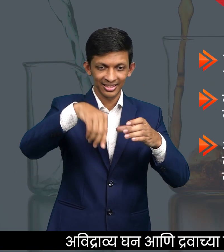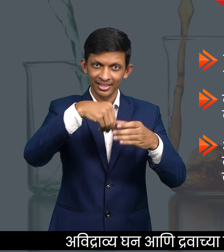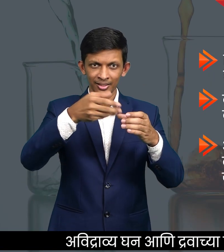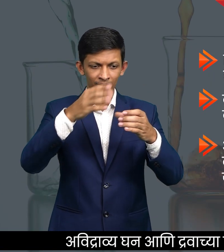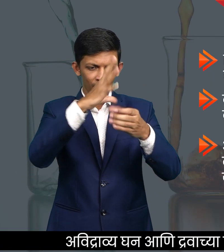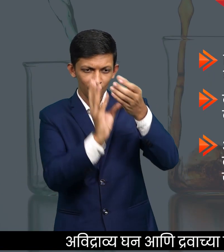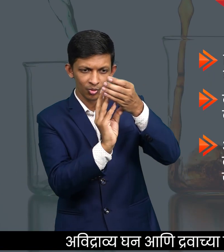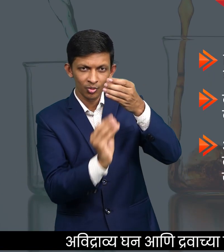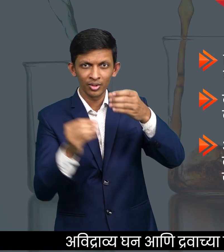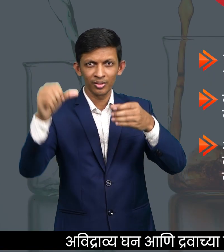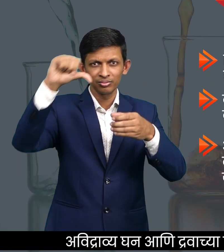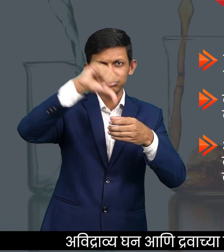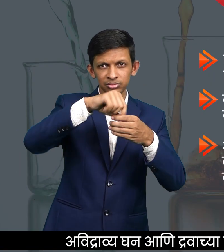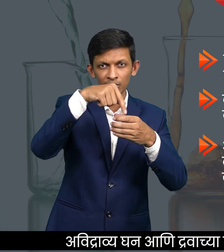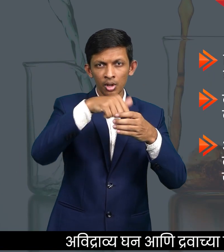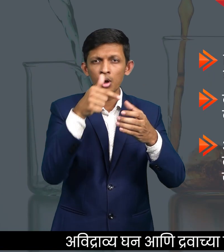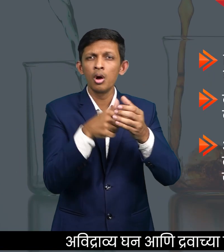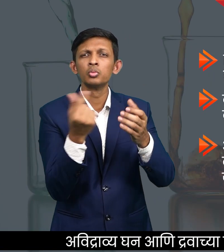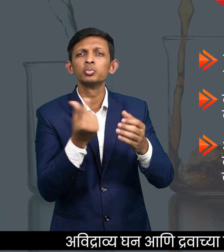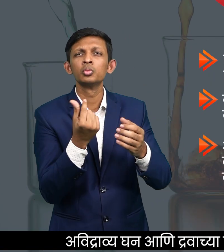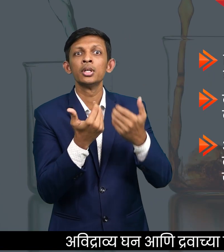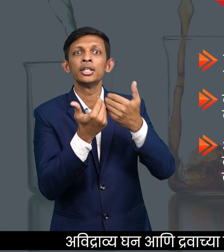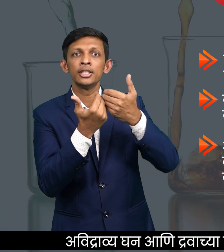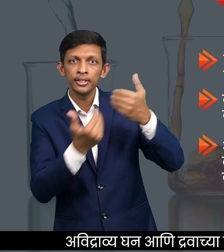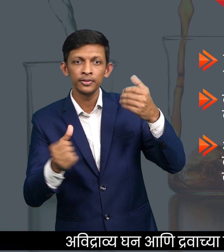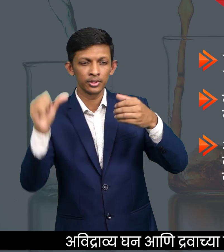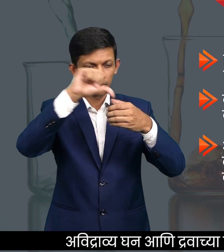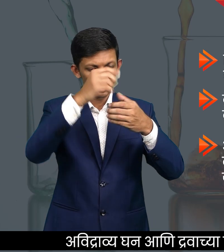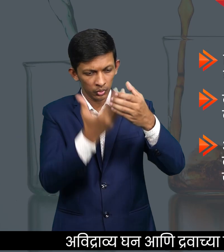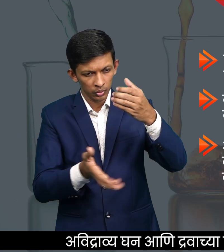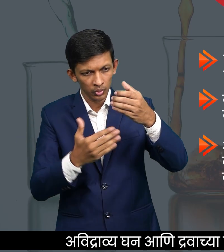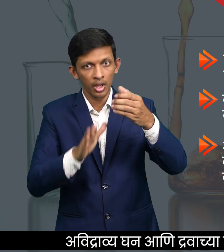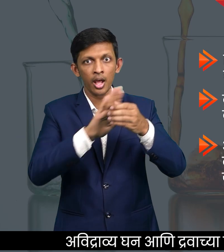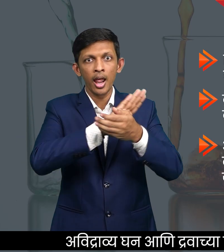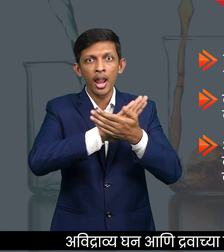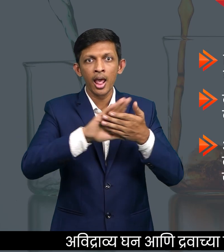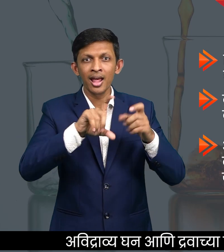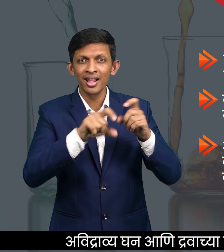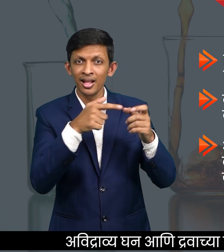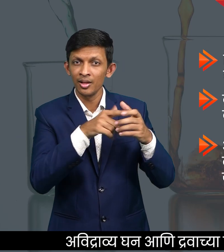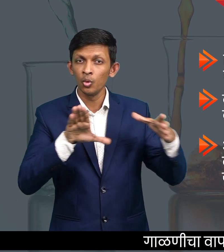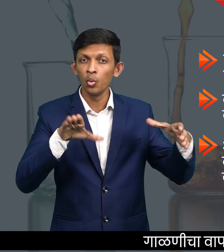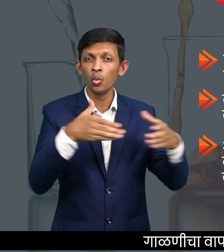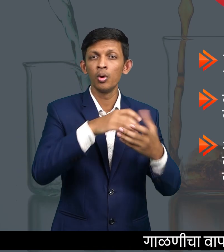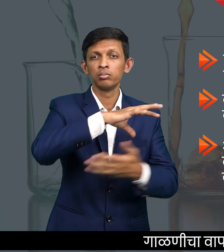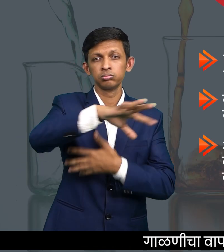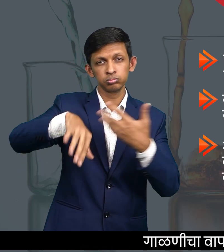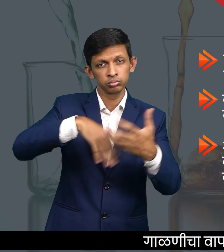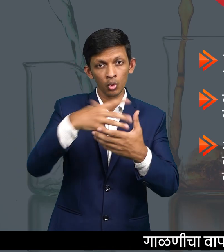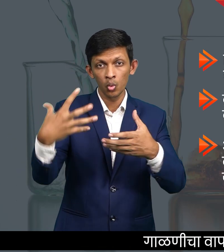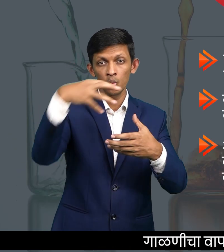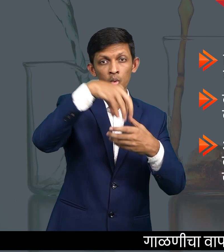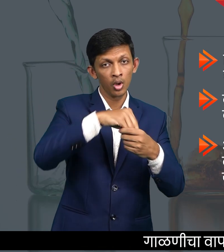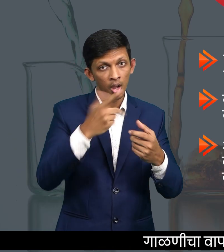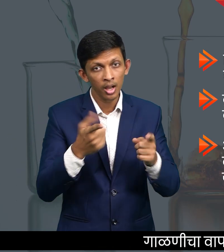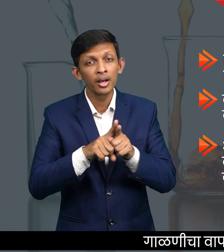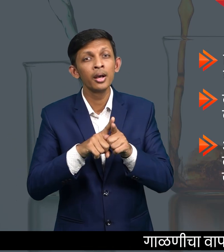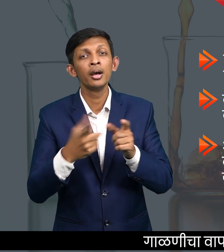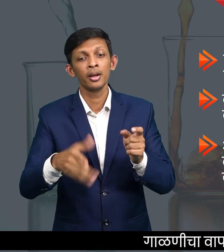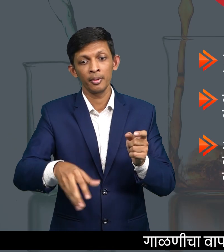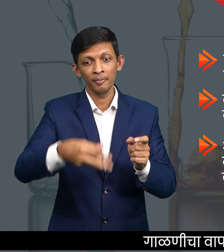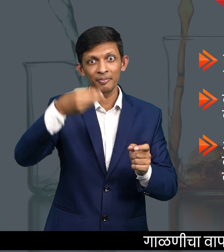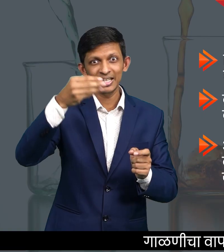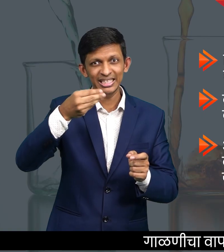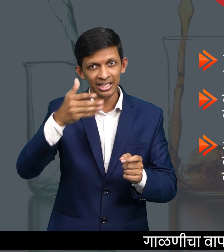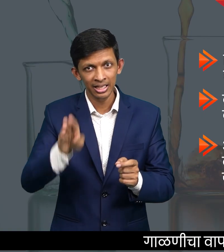अविद्राव्य घन आणि द्रवाच्या मिश्रणाचे घटक वेगळे करण्यासाठी गाळणीचा वापर केला जाऊ शकतो.